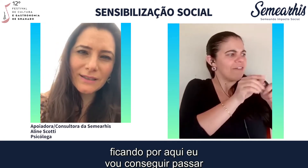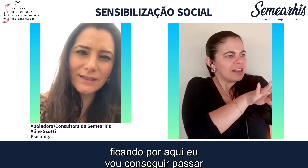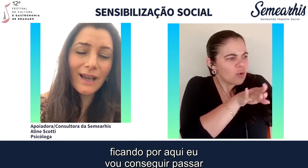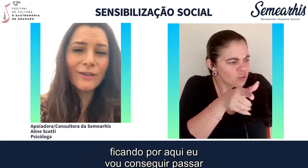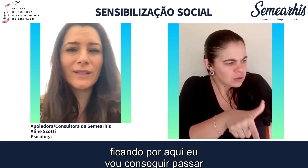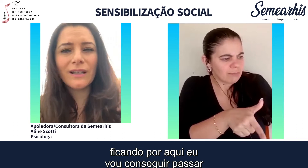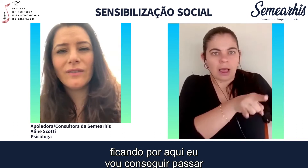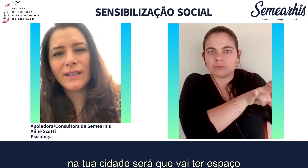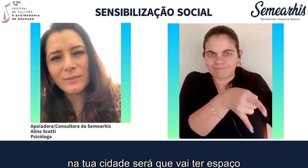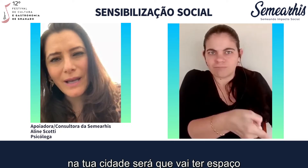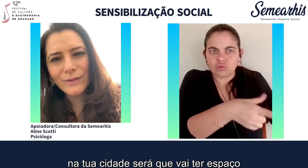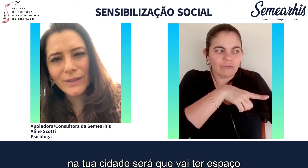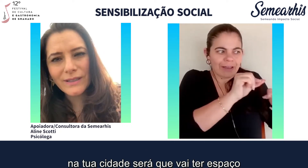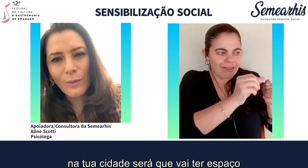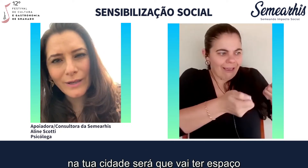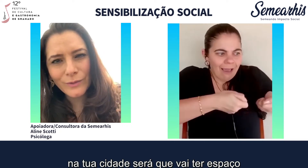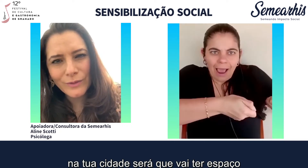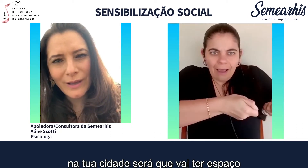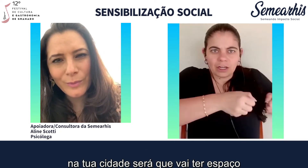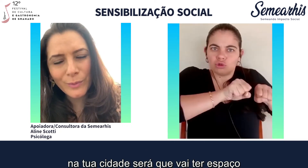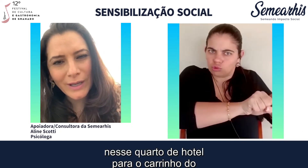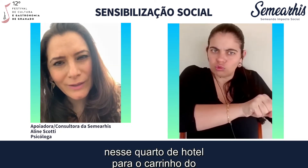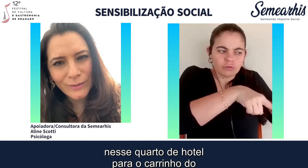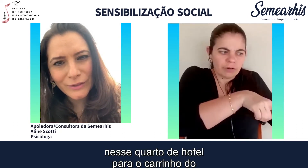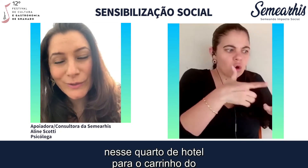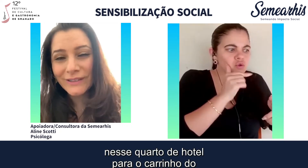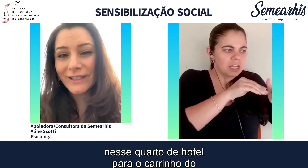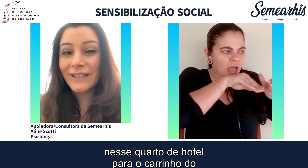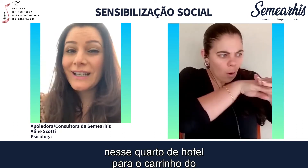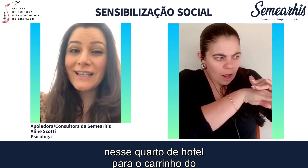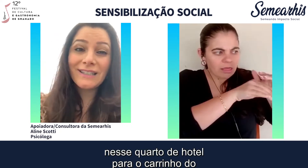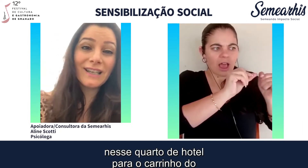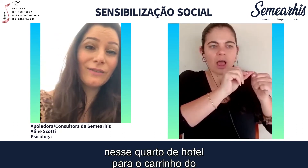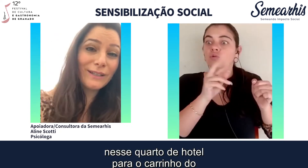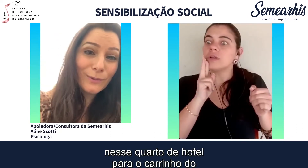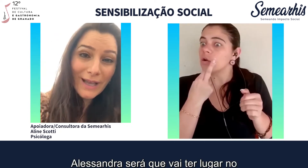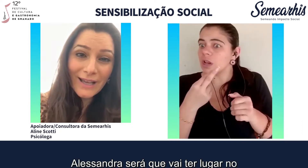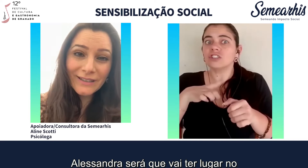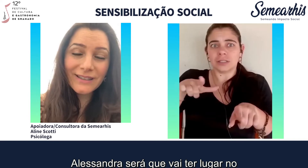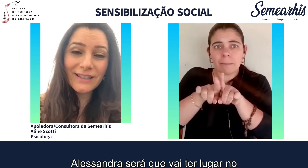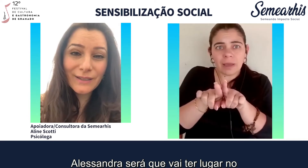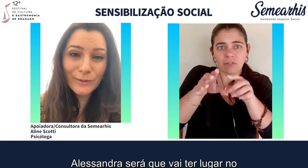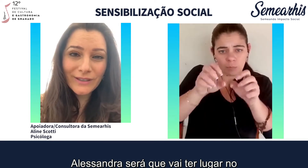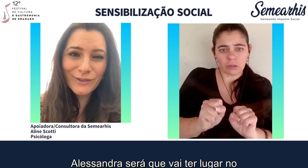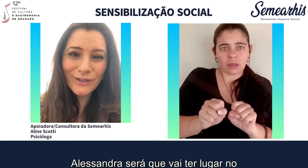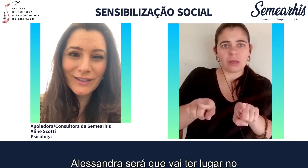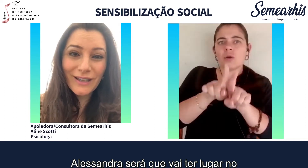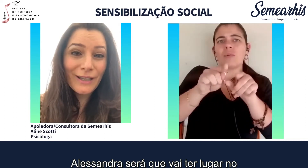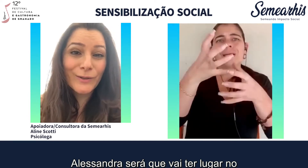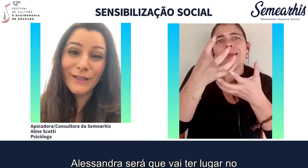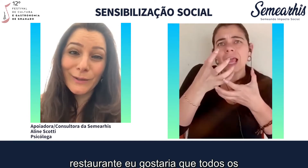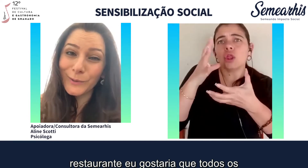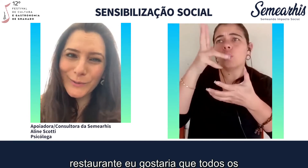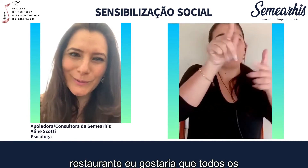passear nessa cidade? Será que vai ter espaço nesse quarto de hotel para o carrinho do Alexandre? Será que vai ter lugar nesse restaurante?